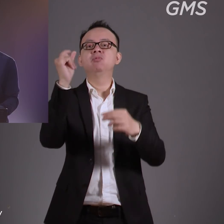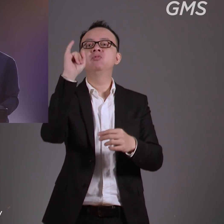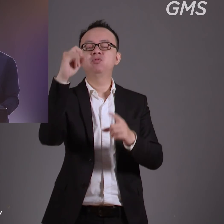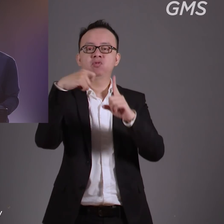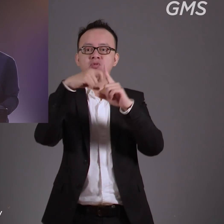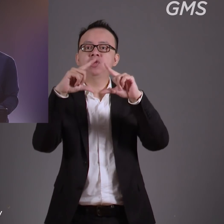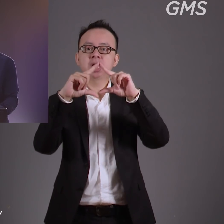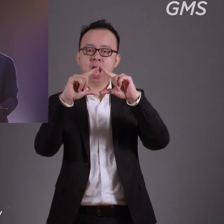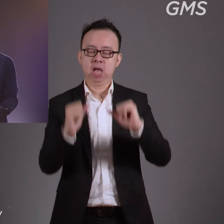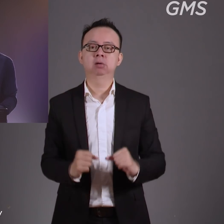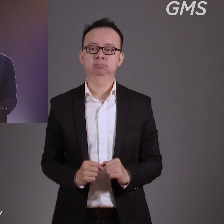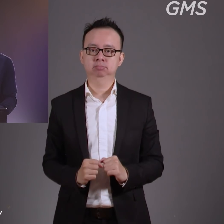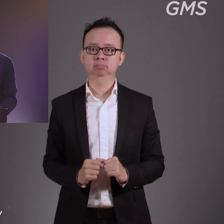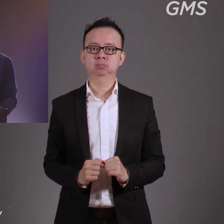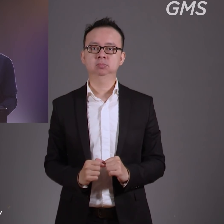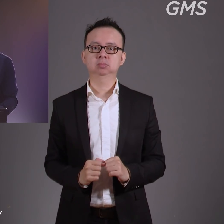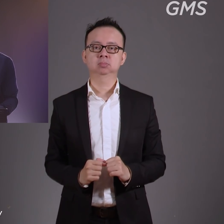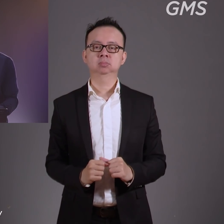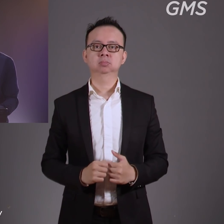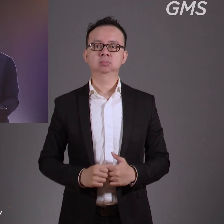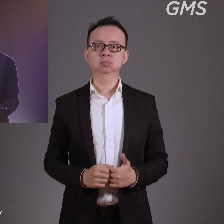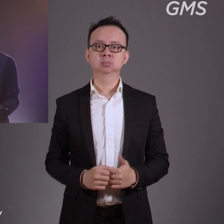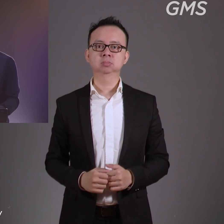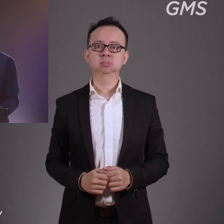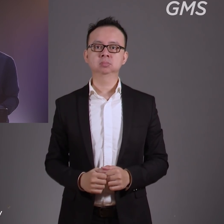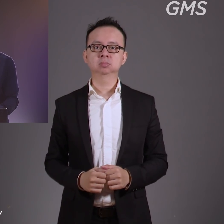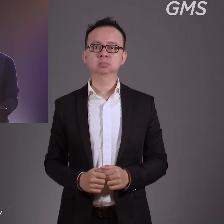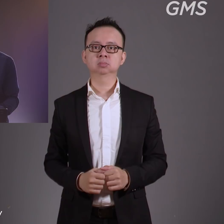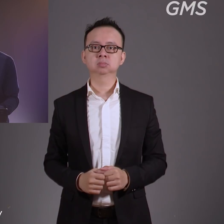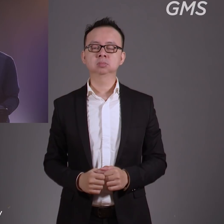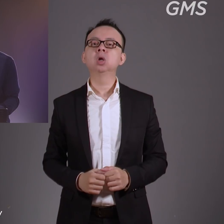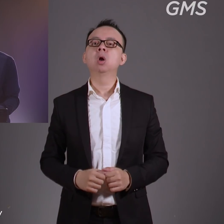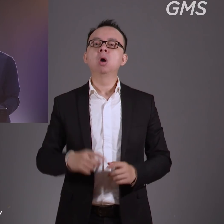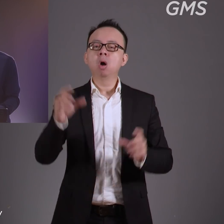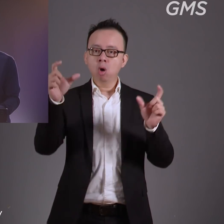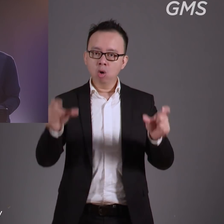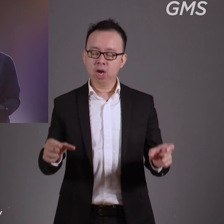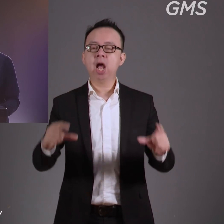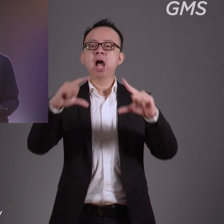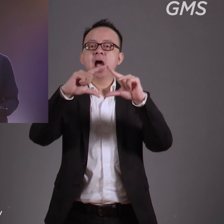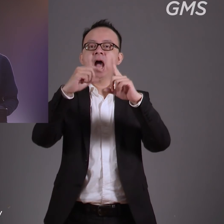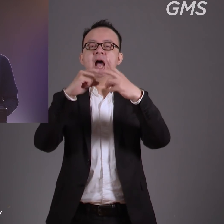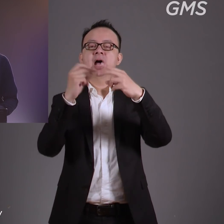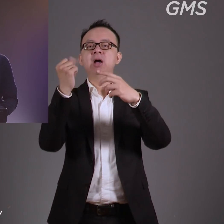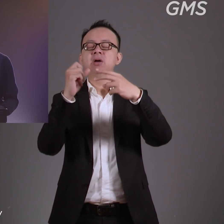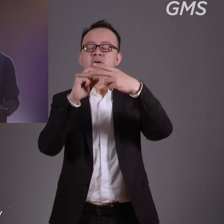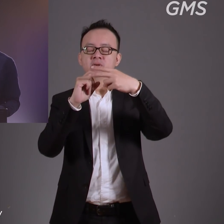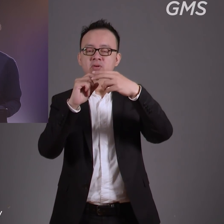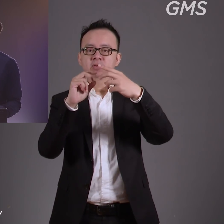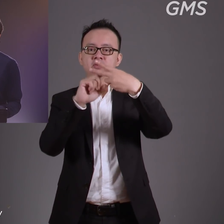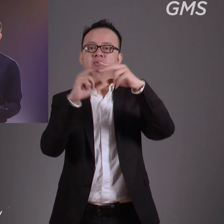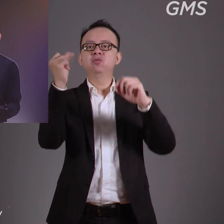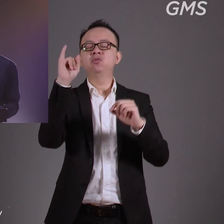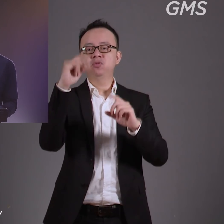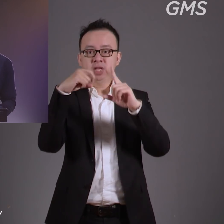sekarang. Tetapi di zaman purbakala sudah ada cikal bakalnya. Orang Afrika banyak dari Ham, dan kita juga orang-orang yang